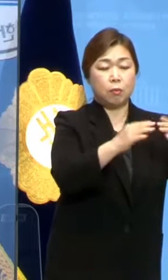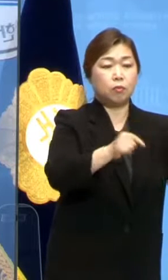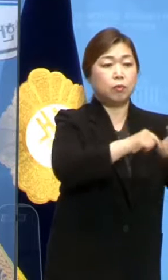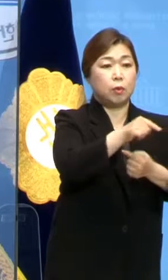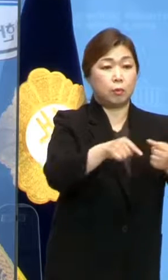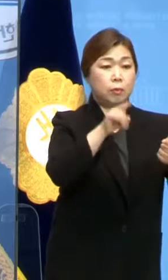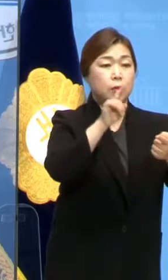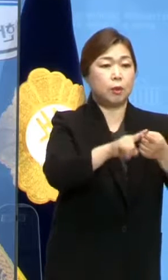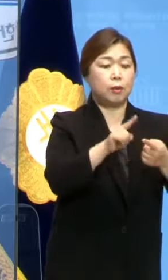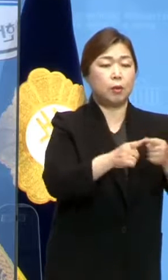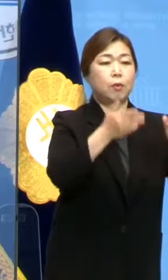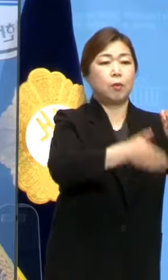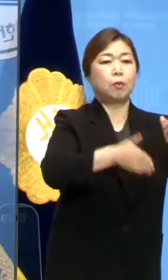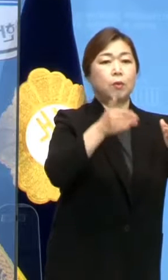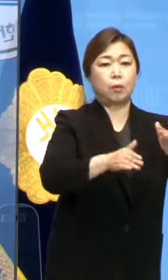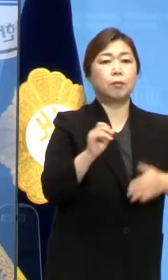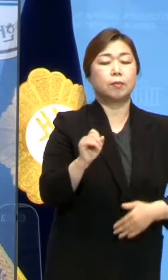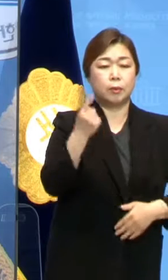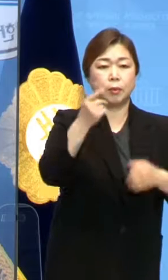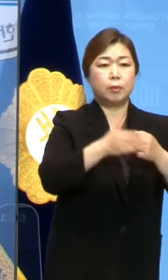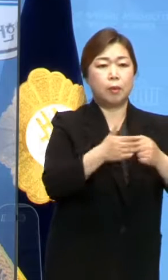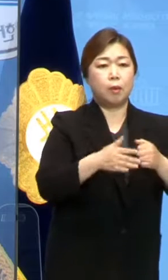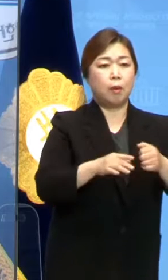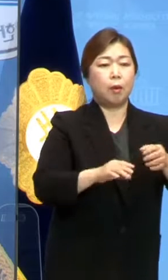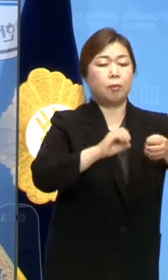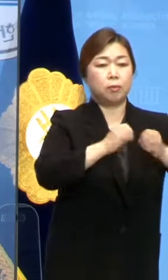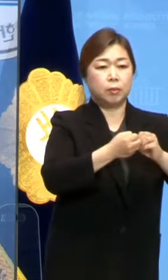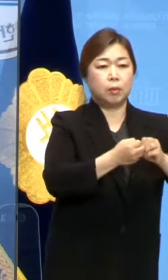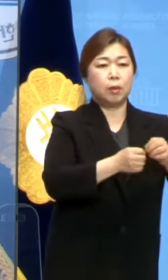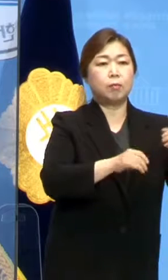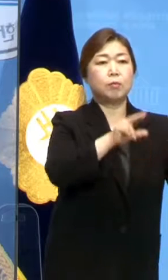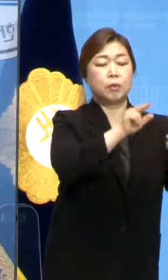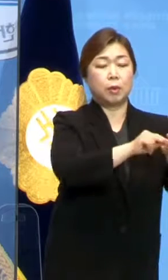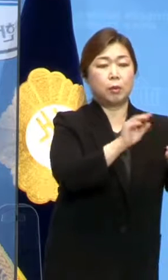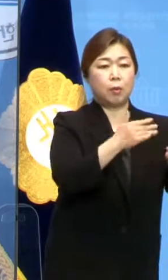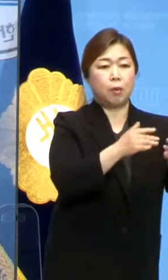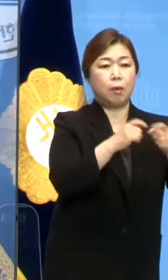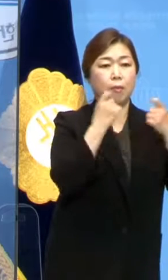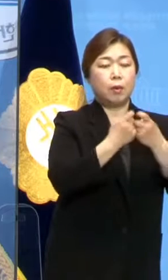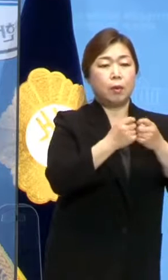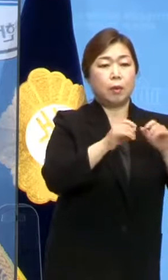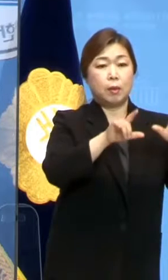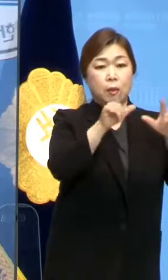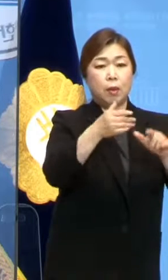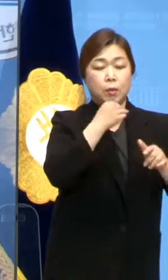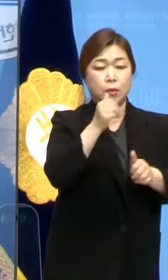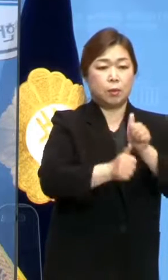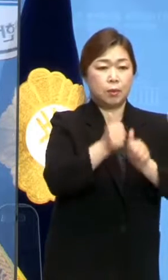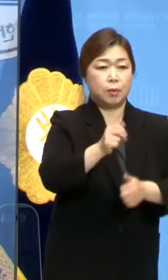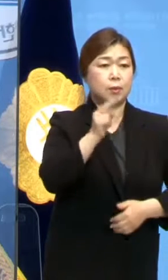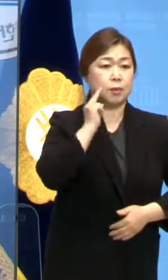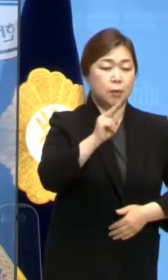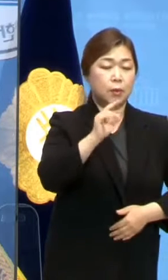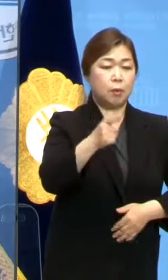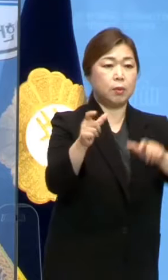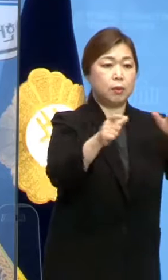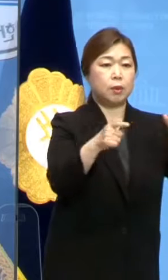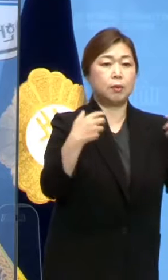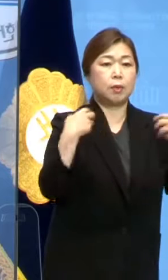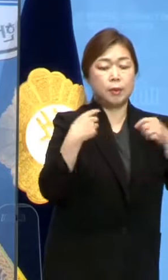추진은 00 회한 기울어진 운동장 가 민간 사회복지 시설과 의 경쟁 시마 지자체